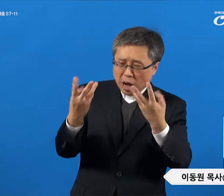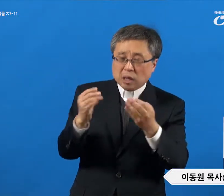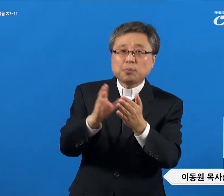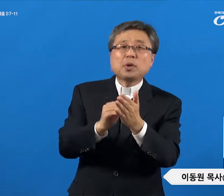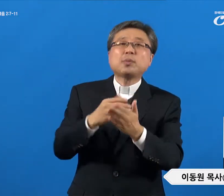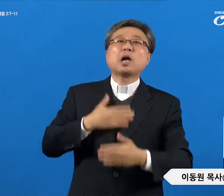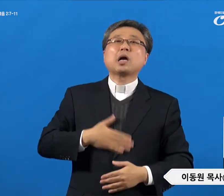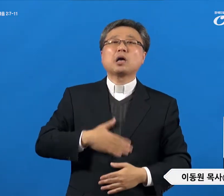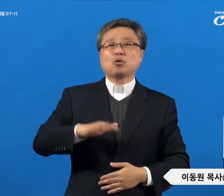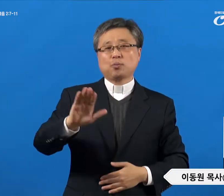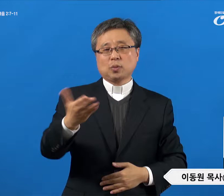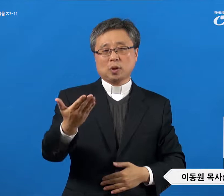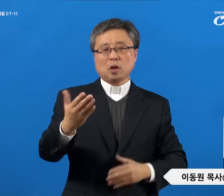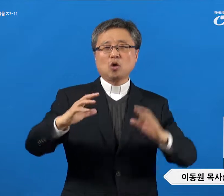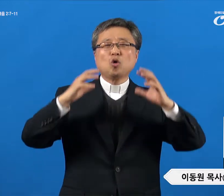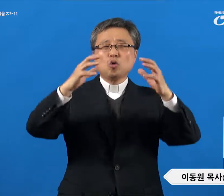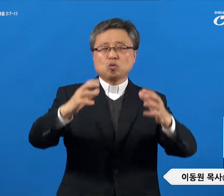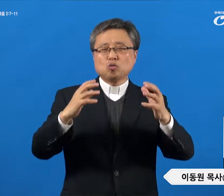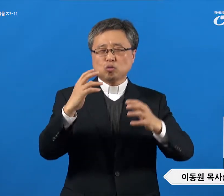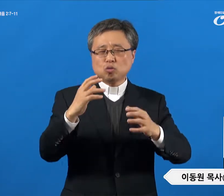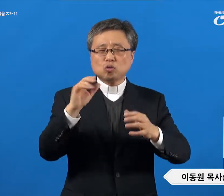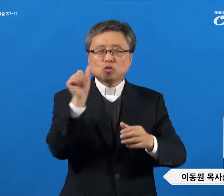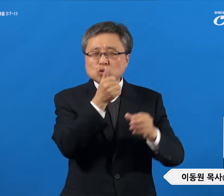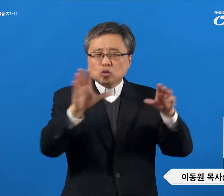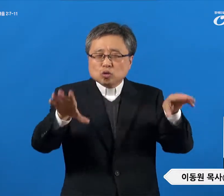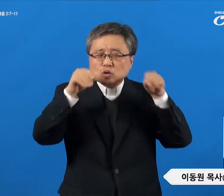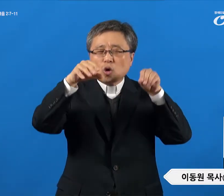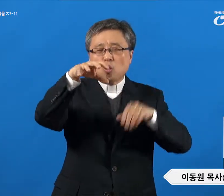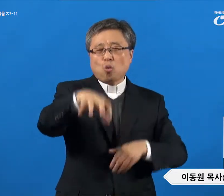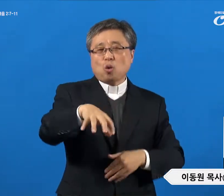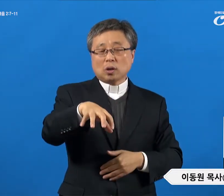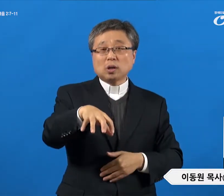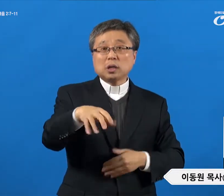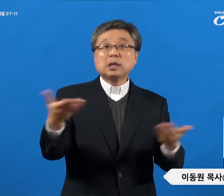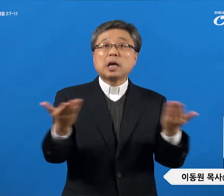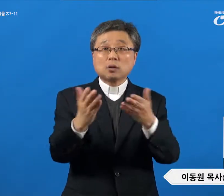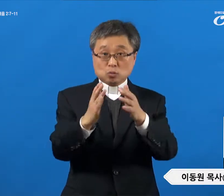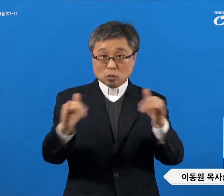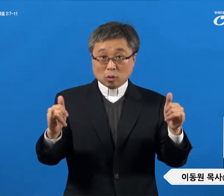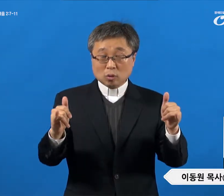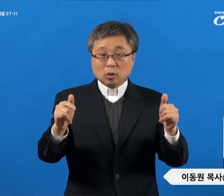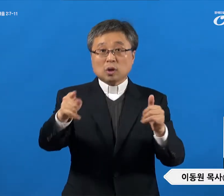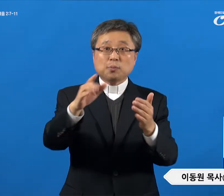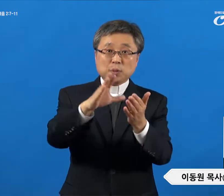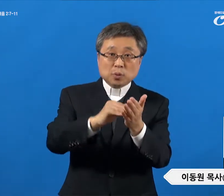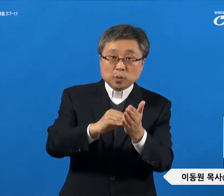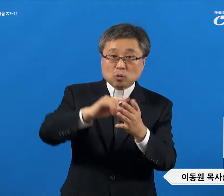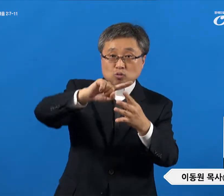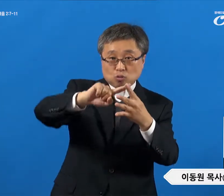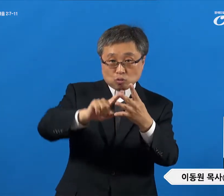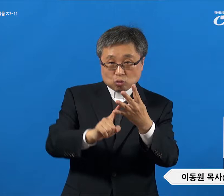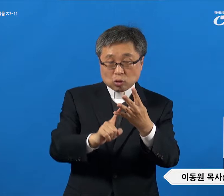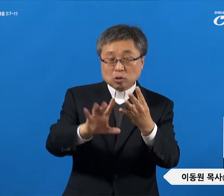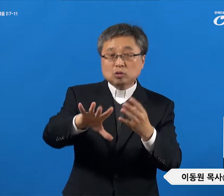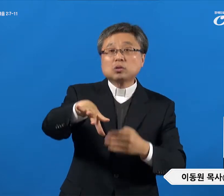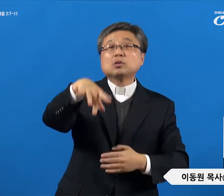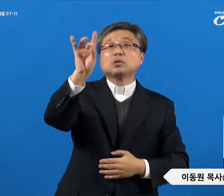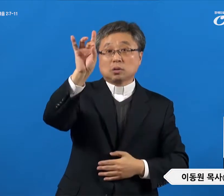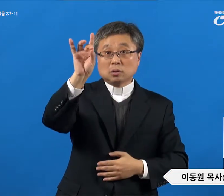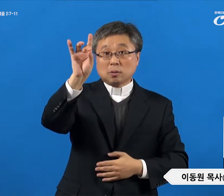일하시는 분들, 나라의 국가 기밀을 취급하게 됩니다. 그 비밀에도 우선순위가 있죠. 뭐 특급 비밀,